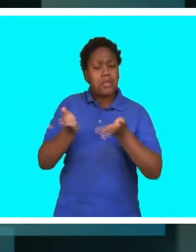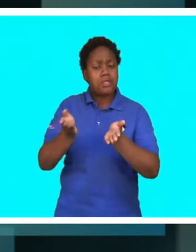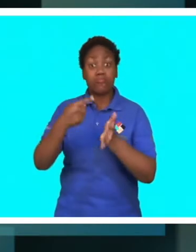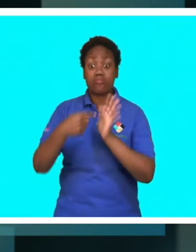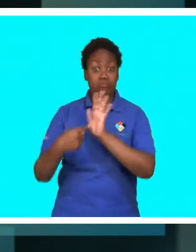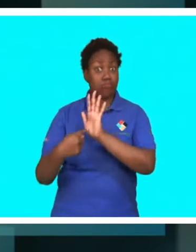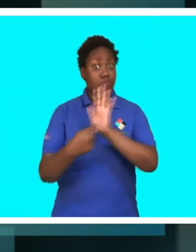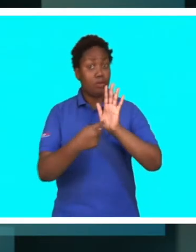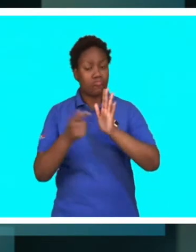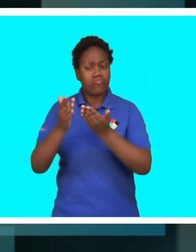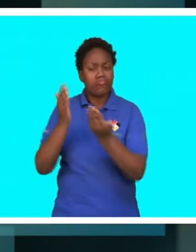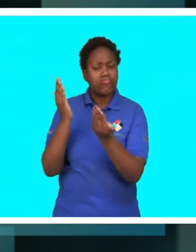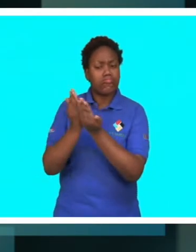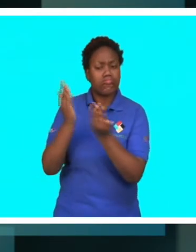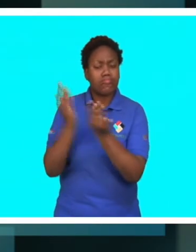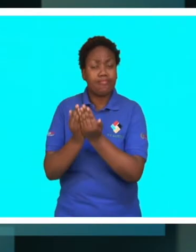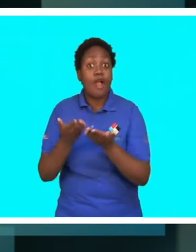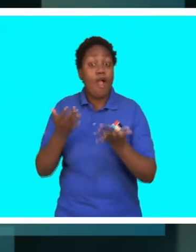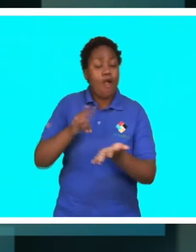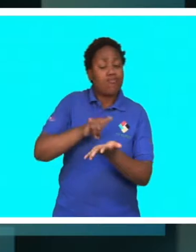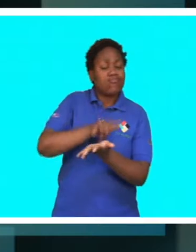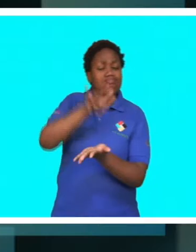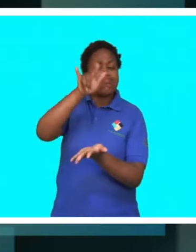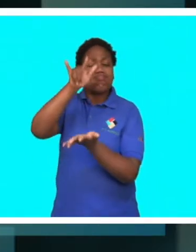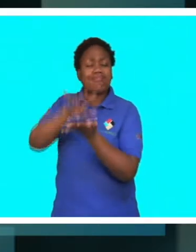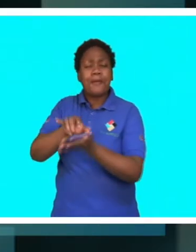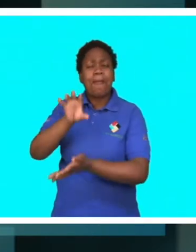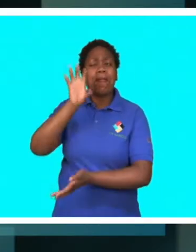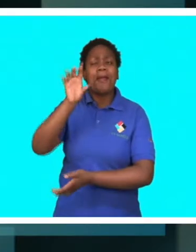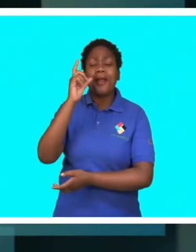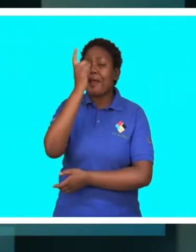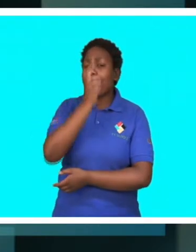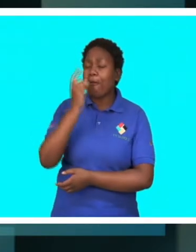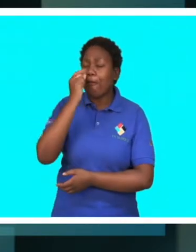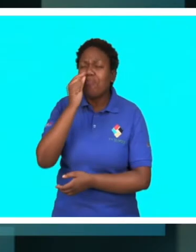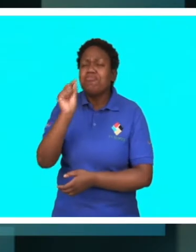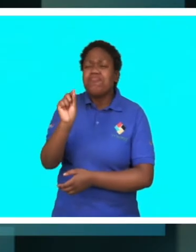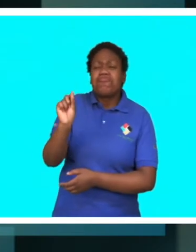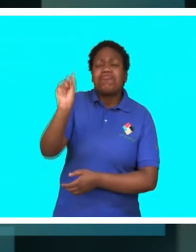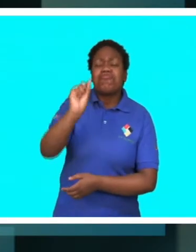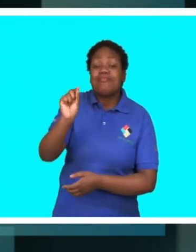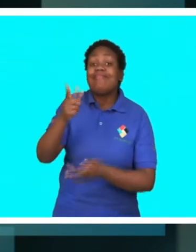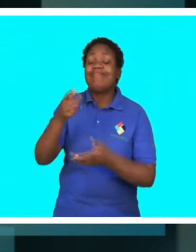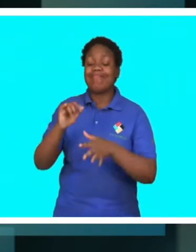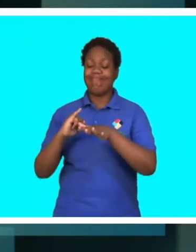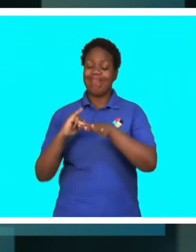Além da Alemanha e Maputo, a peça é exibida em Nampula e na ilha de Moçambique.